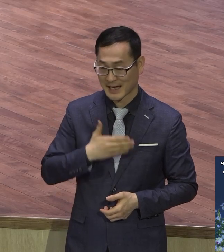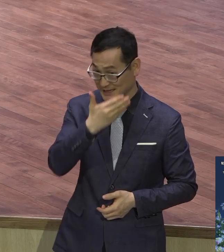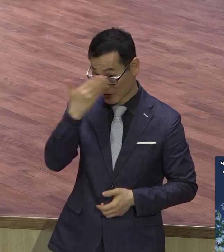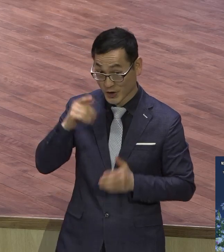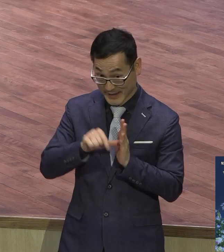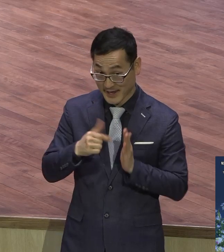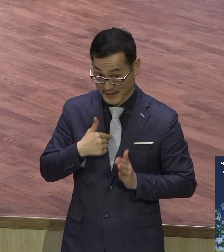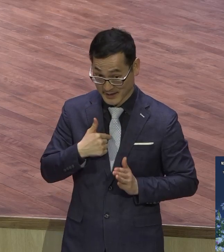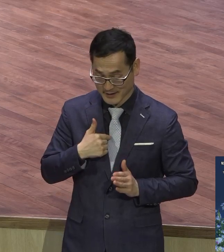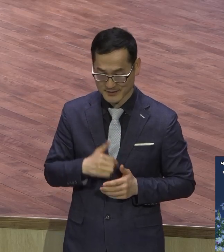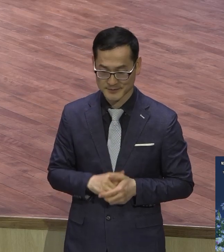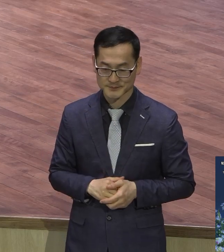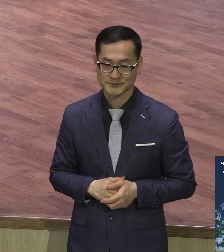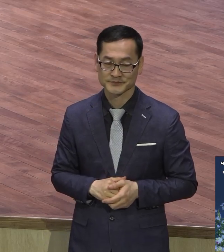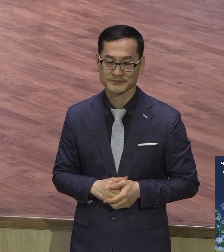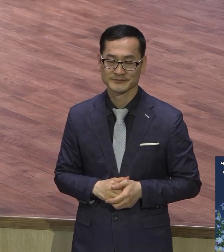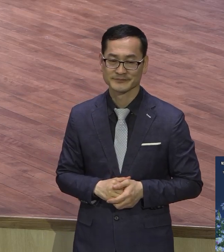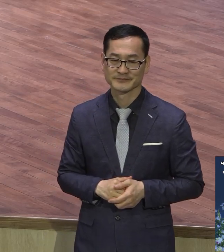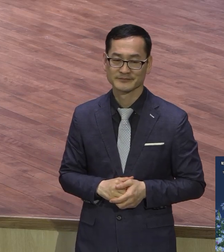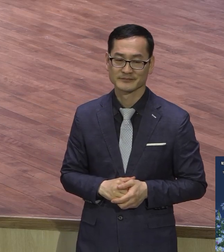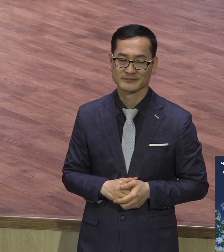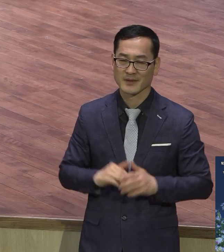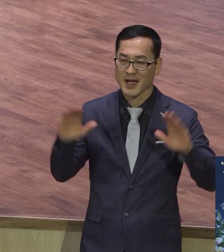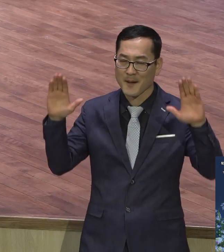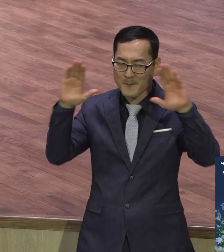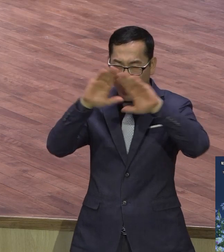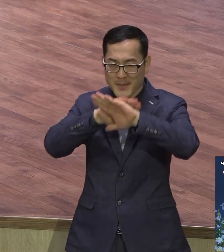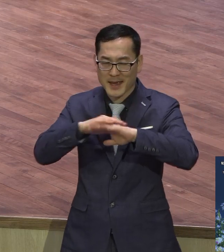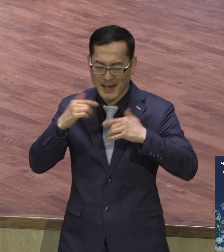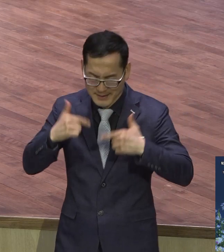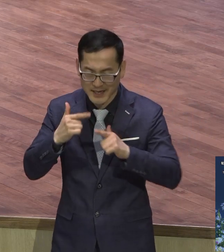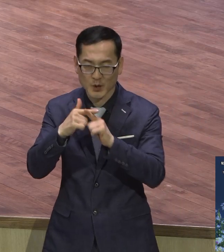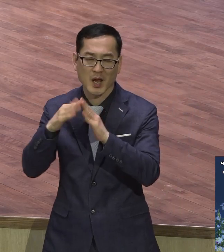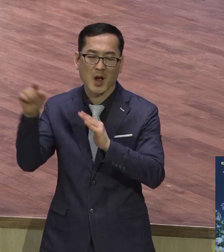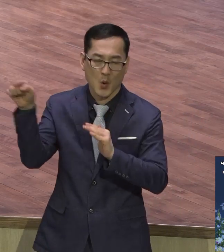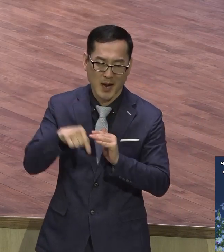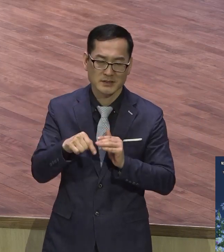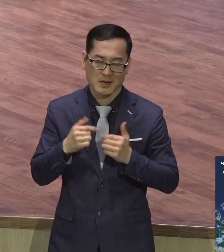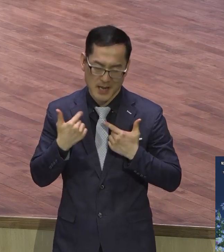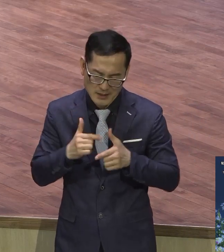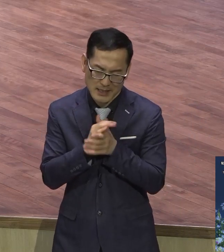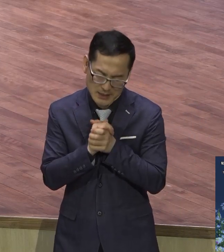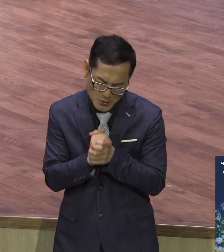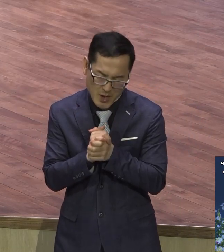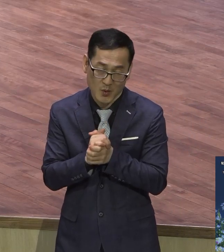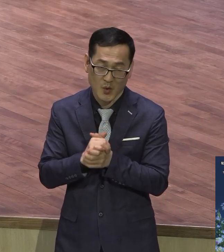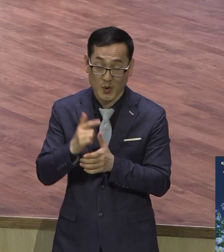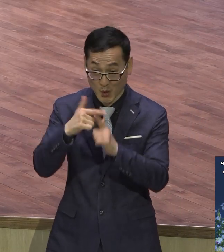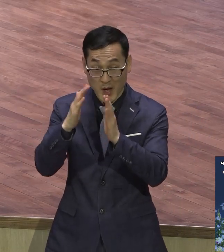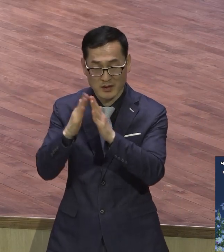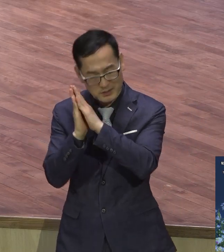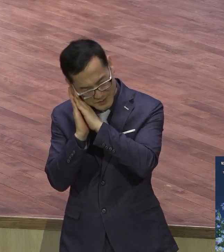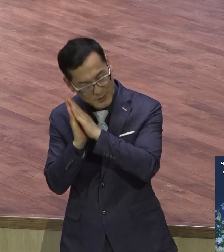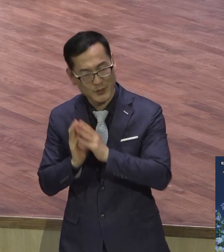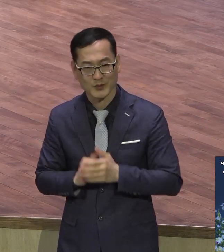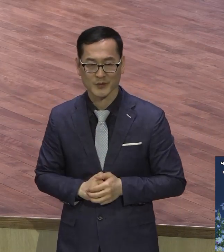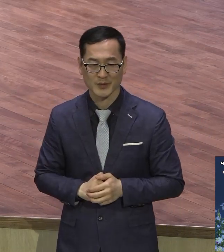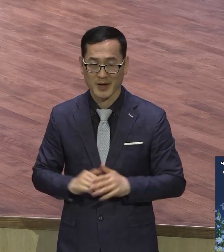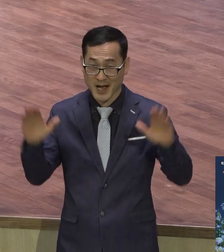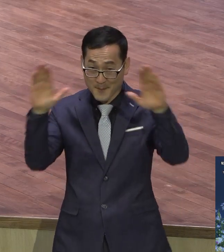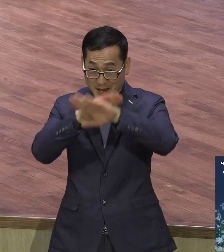저는 청년대에 밤에 늘 교회에 왔어요. 교회에 서 잤습니다. 교회에 서. 밤